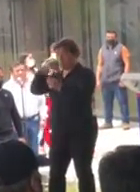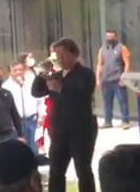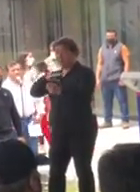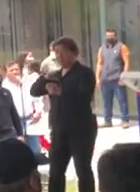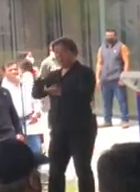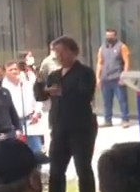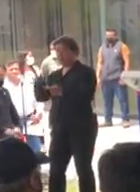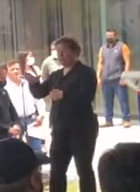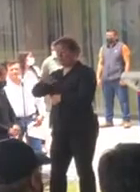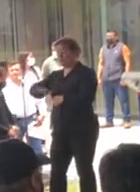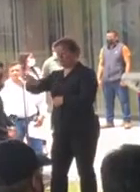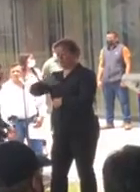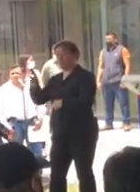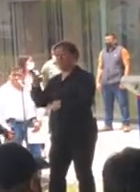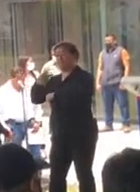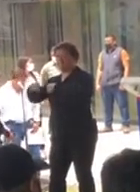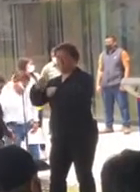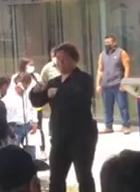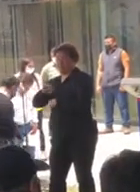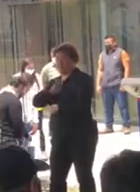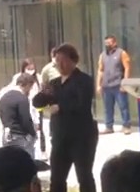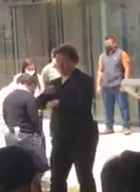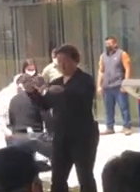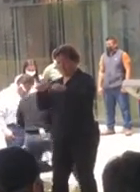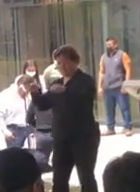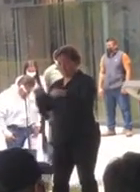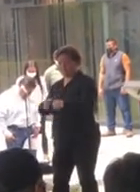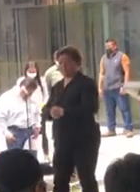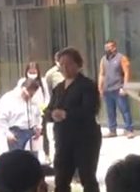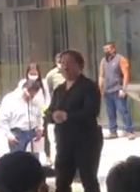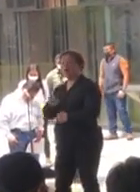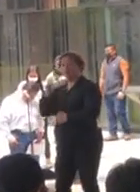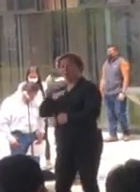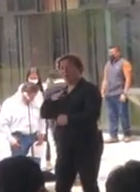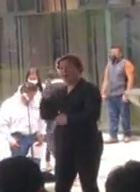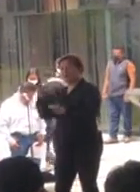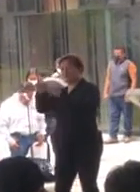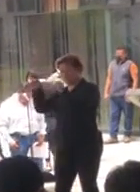por un tanto en los frentes sistema